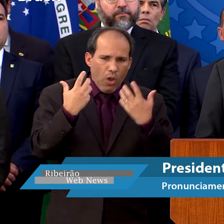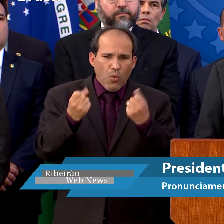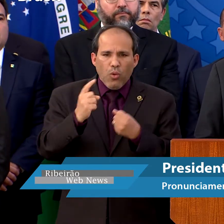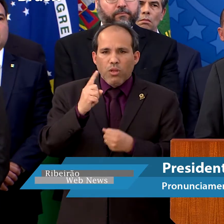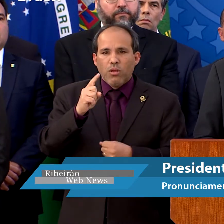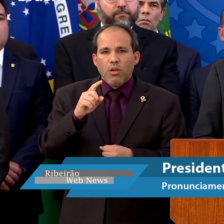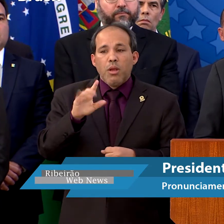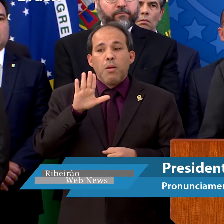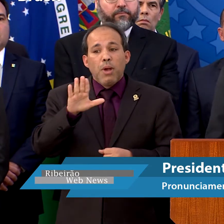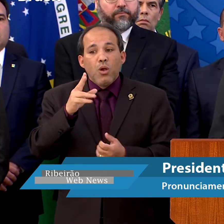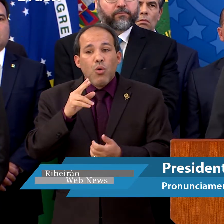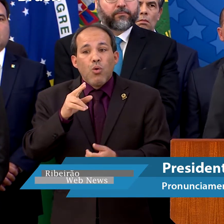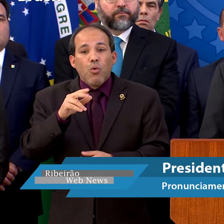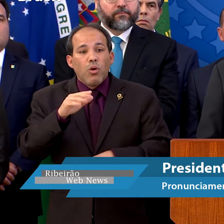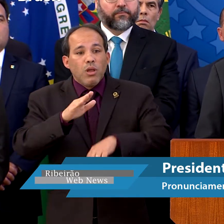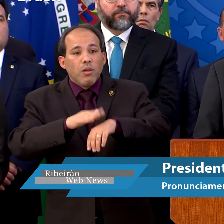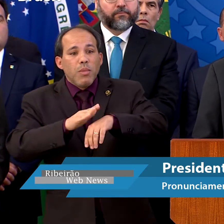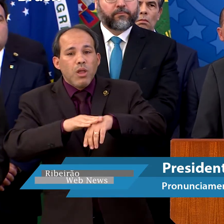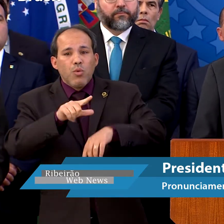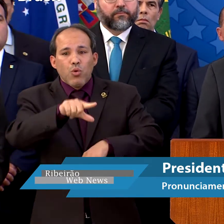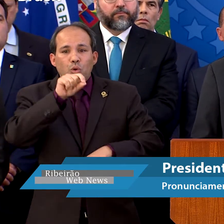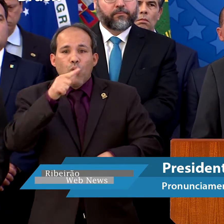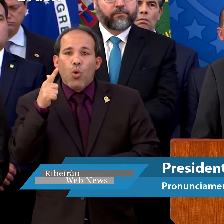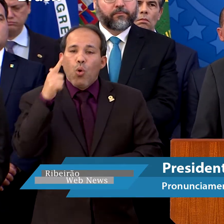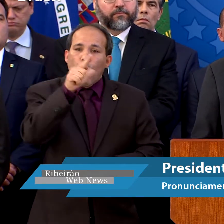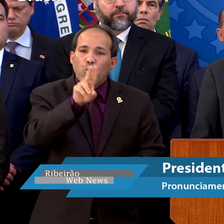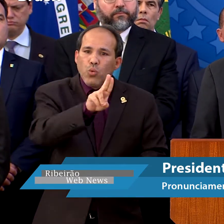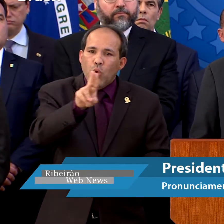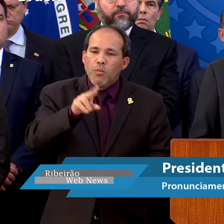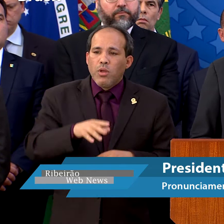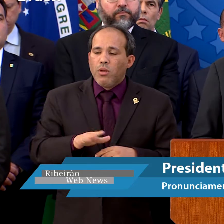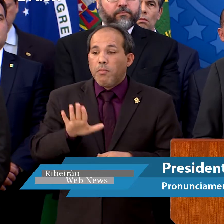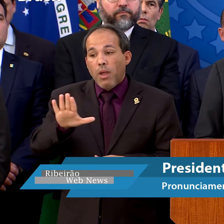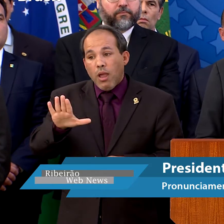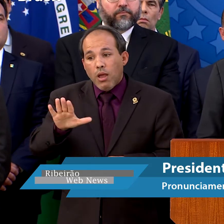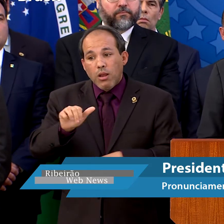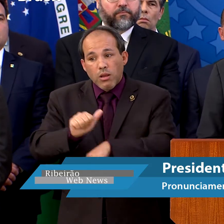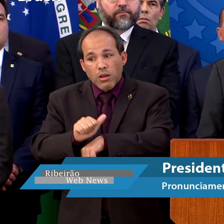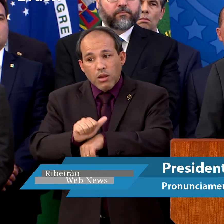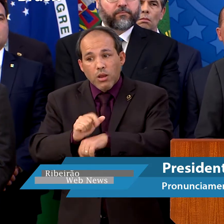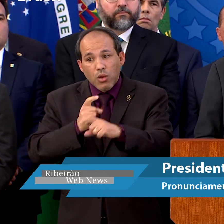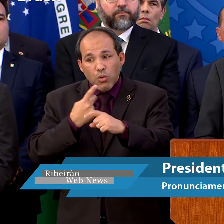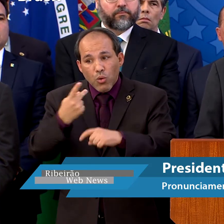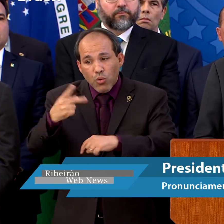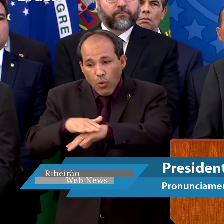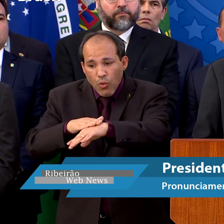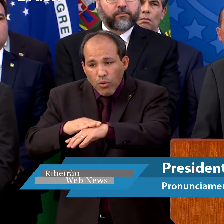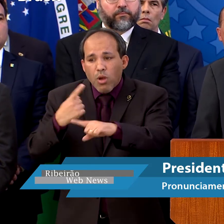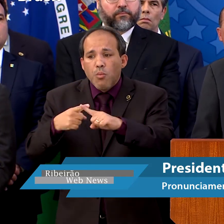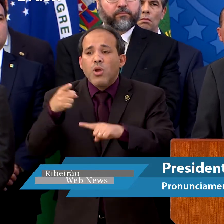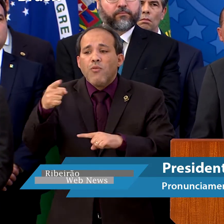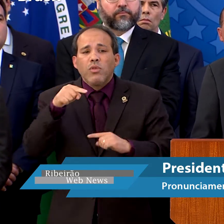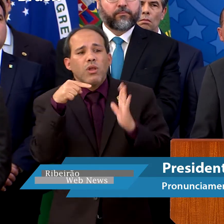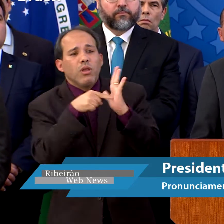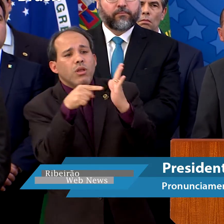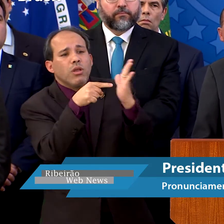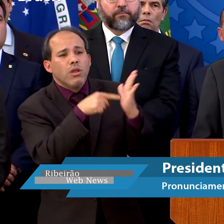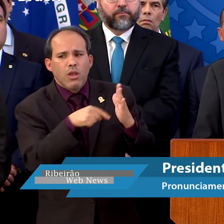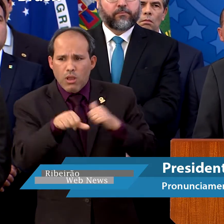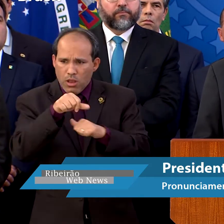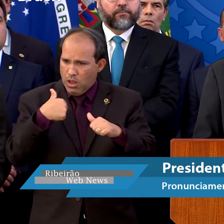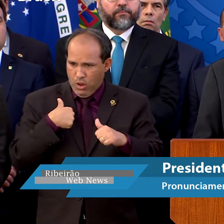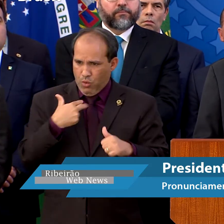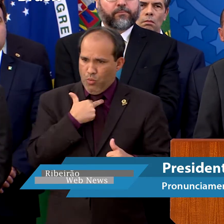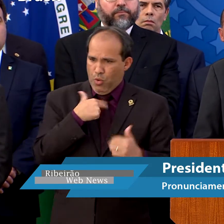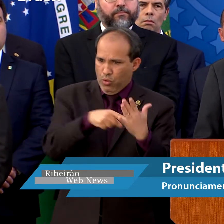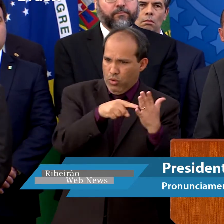mas o nome tem que ser o meu oi vamos conversar é porque tem que ser o seu e não o